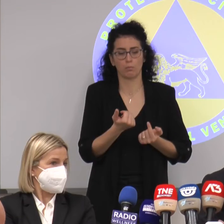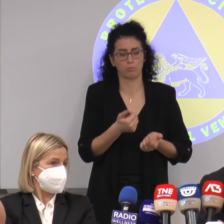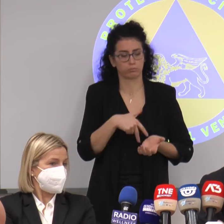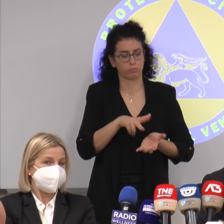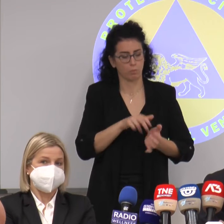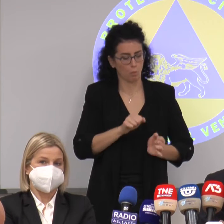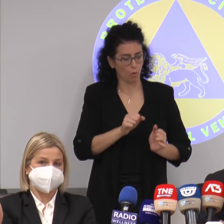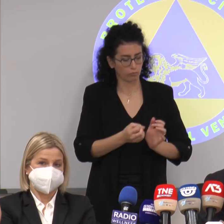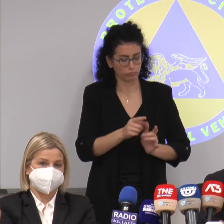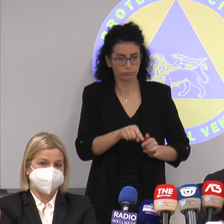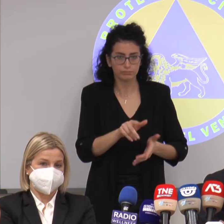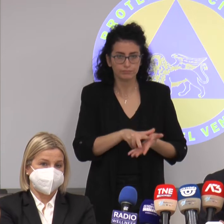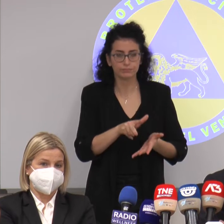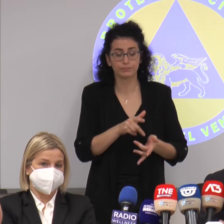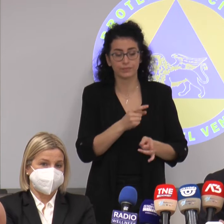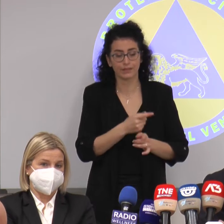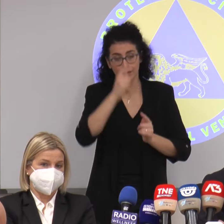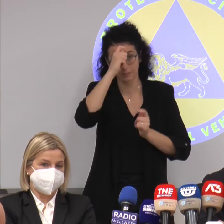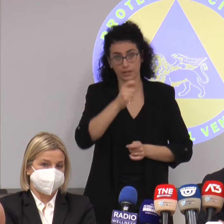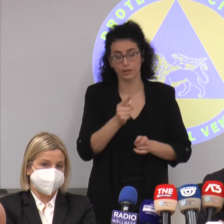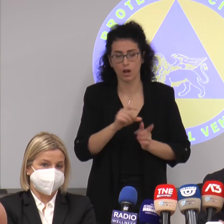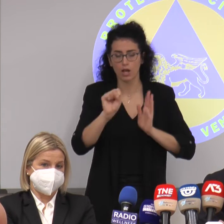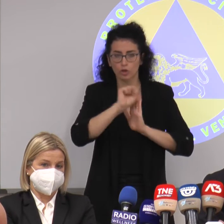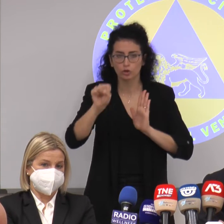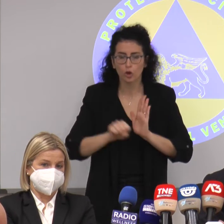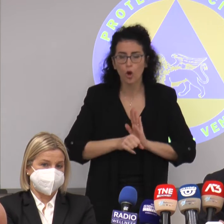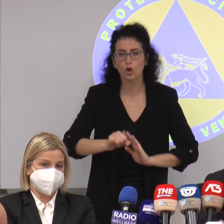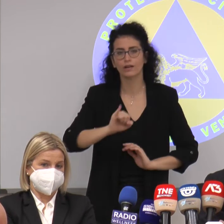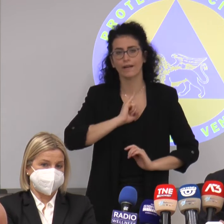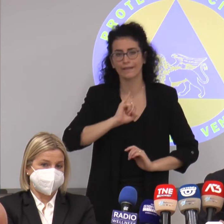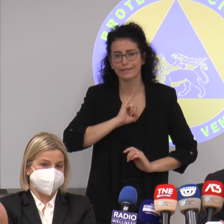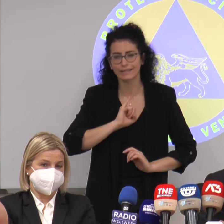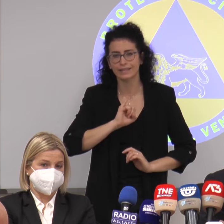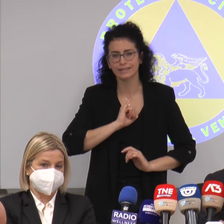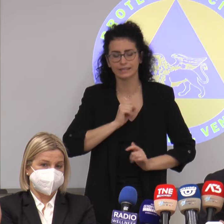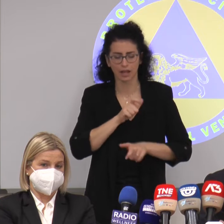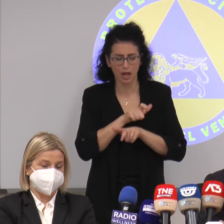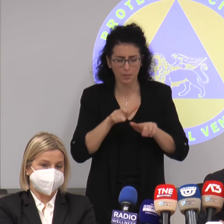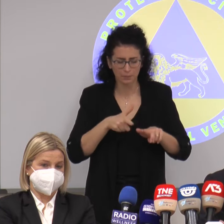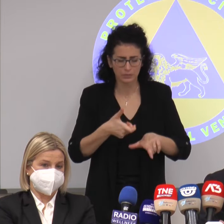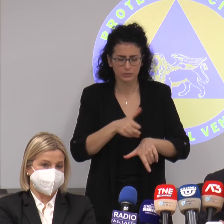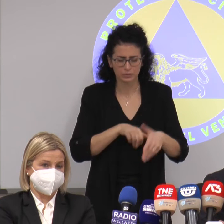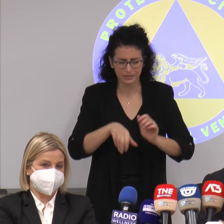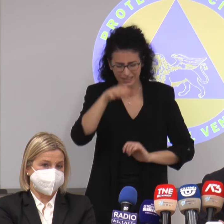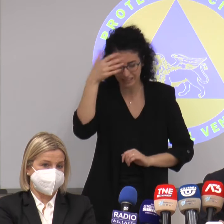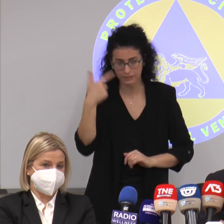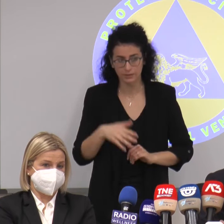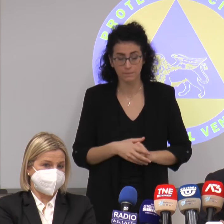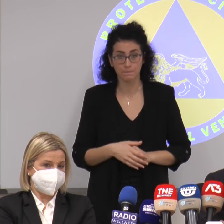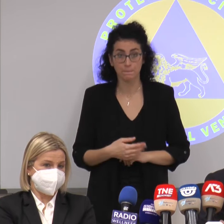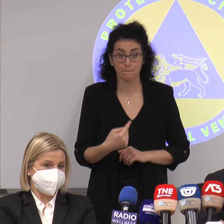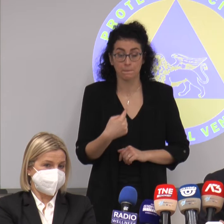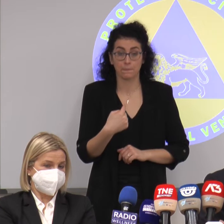dell'identità dei sacrifici che hanno fatto i nostri concessionari io non faccio parte di quelli che